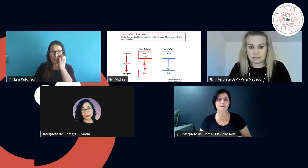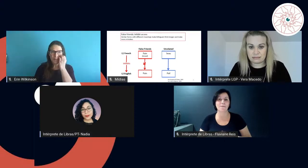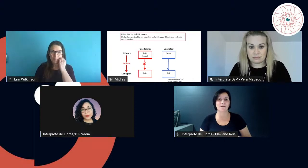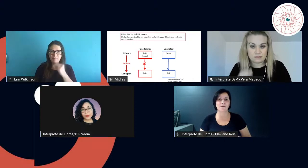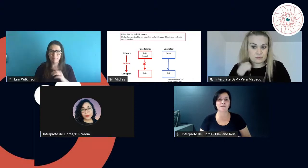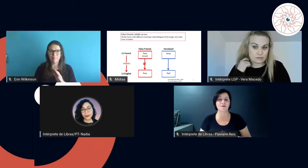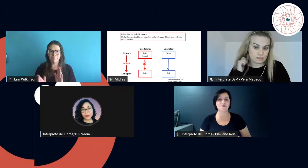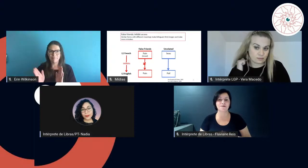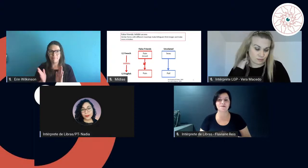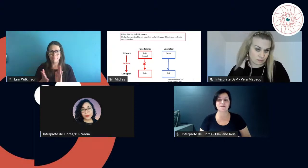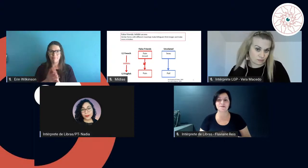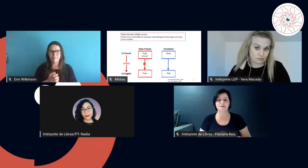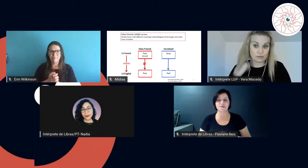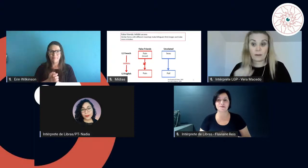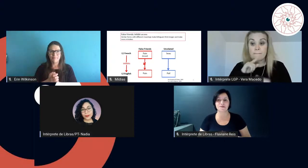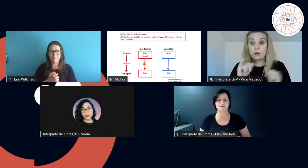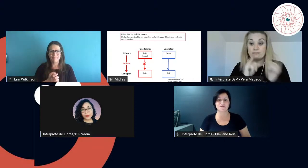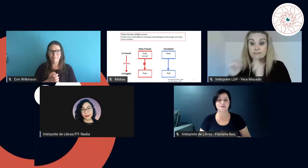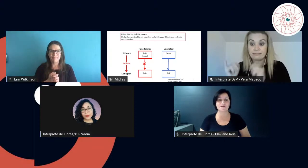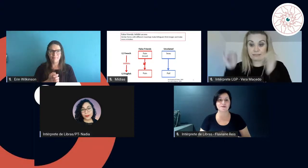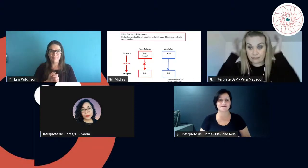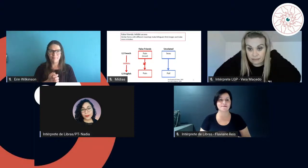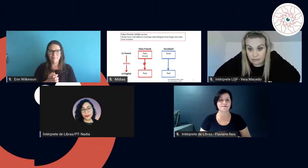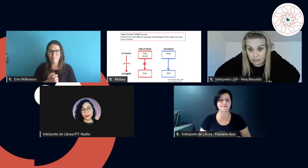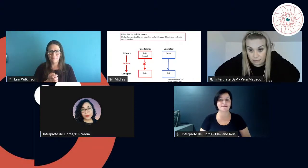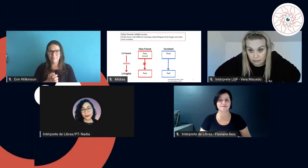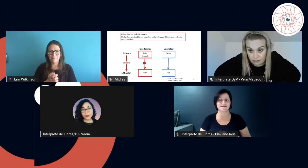mim. Pode passar, por favor.